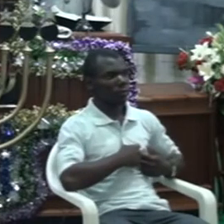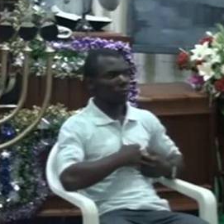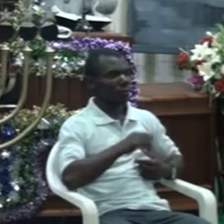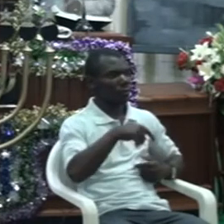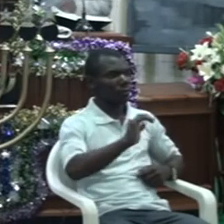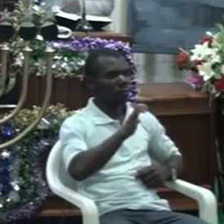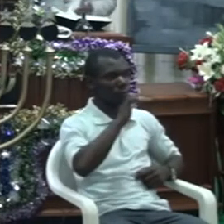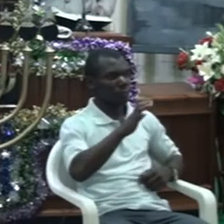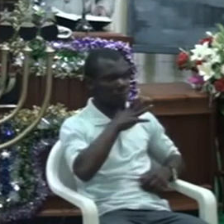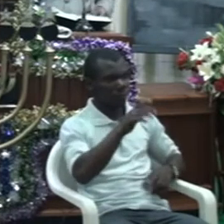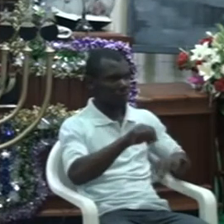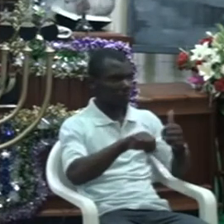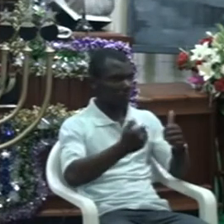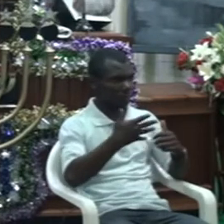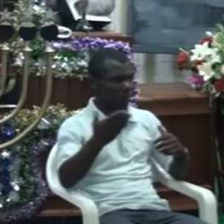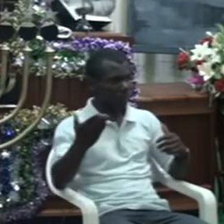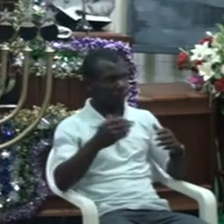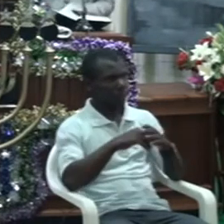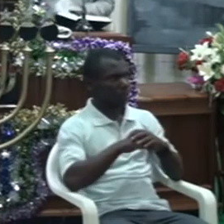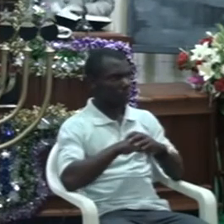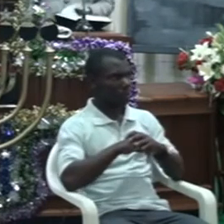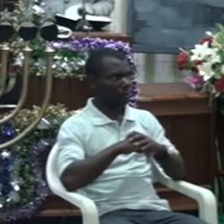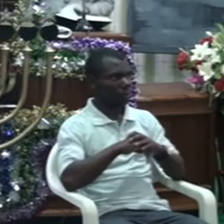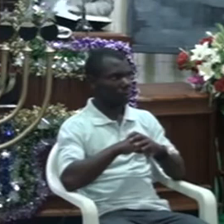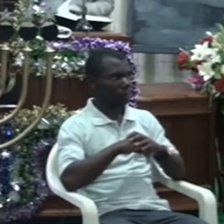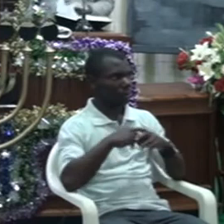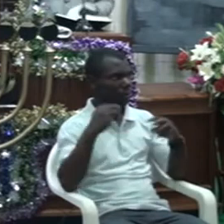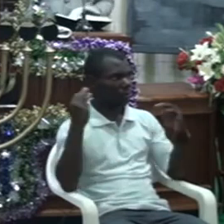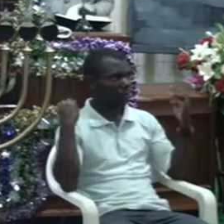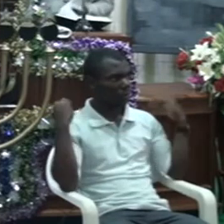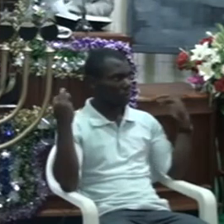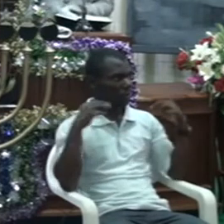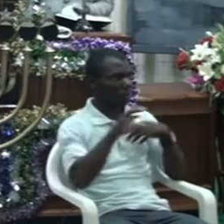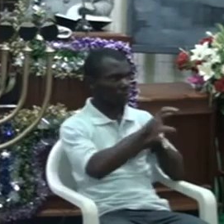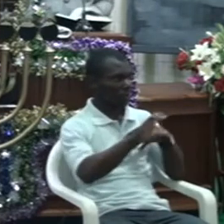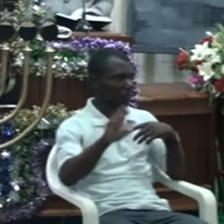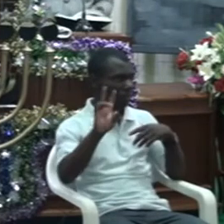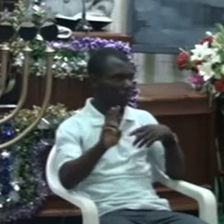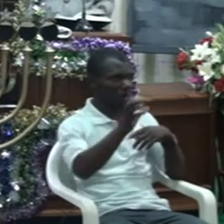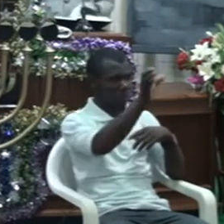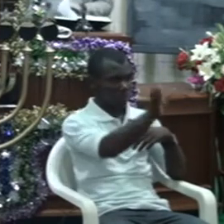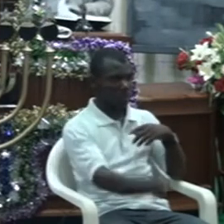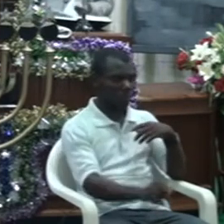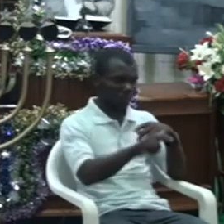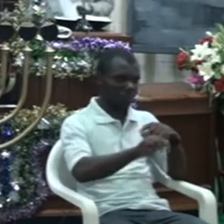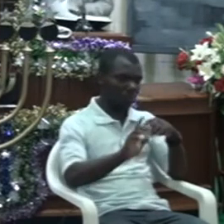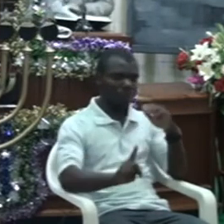dedans autre chose. Marc chapitre 7, à partir du verset 21. Marc 7, verset 21.